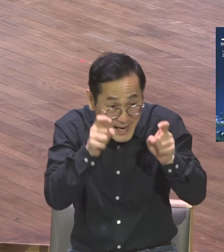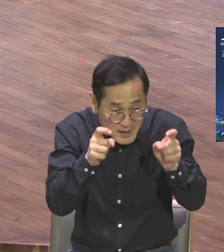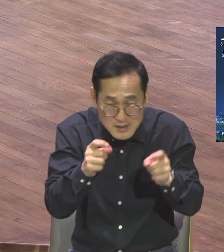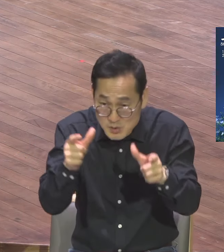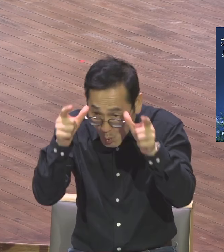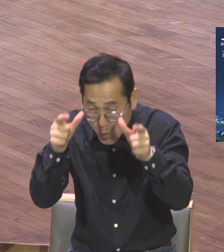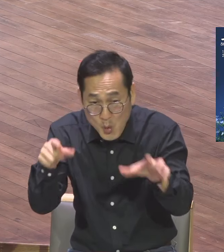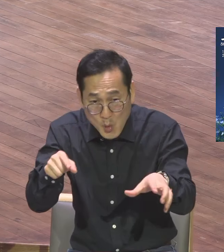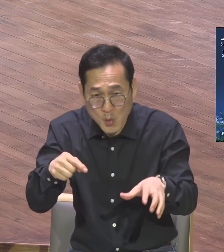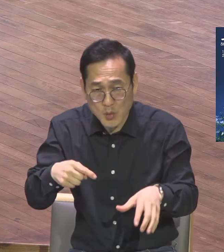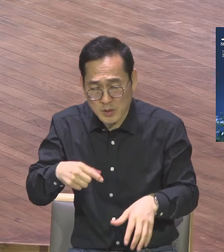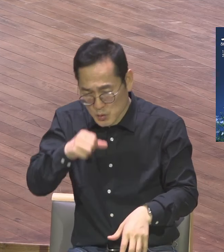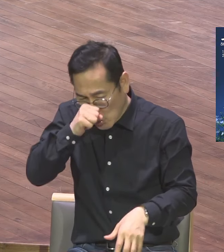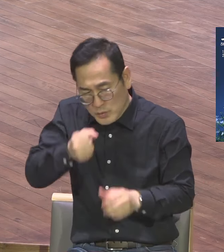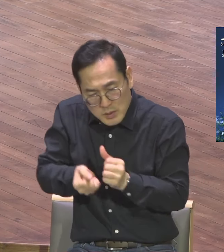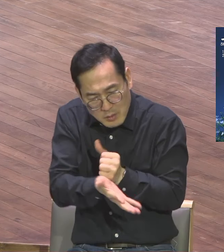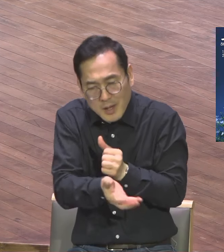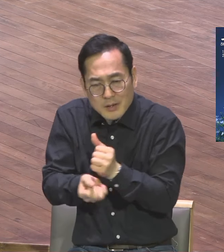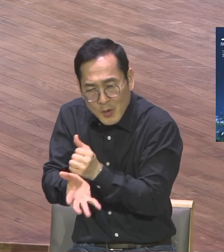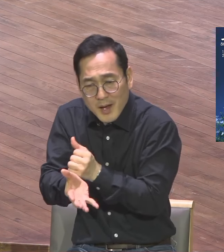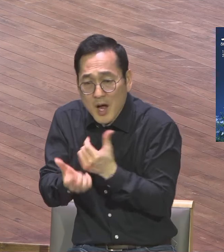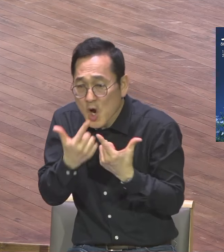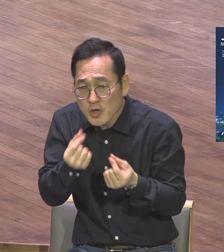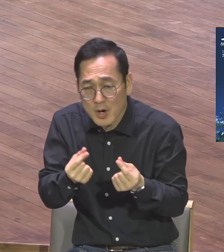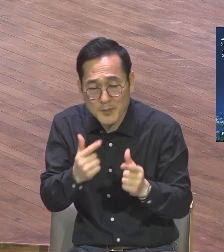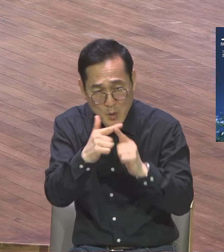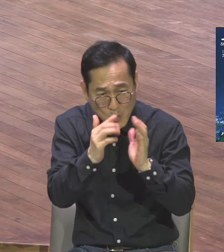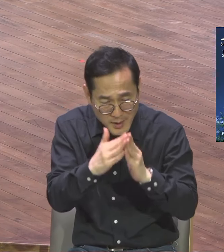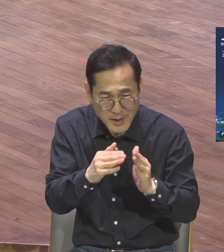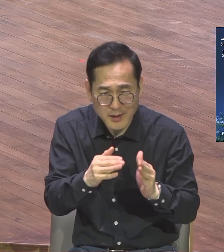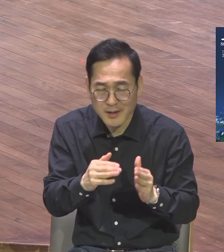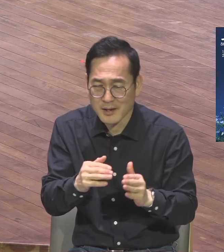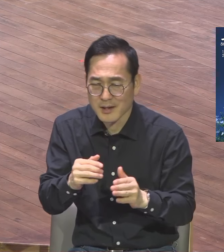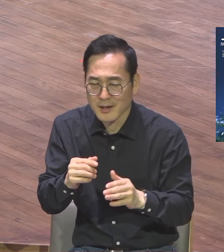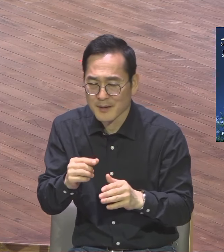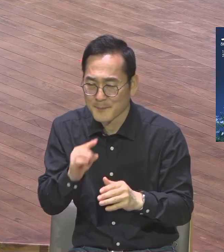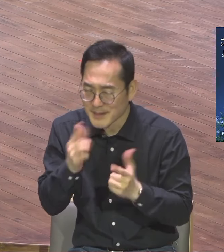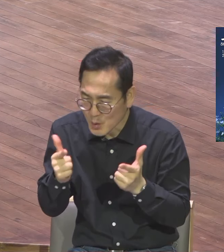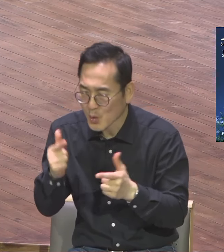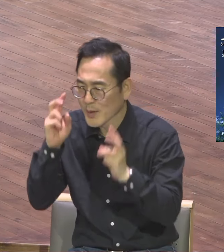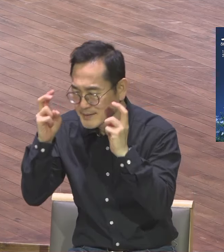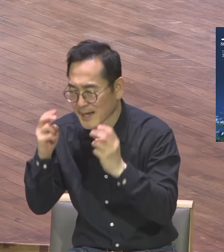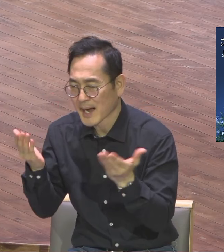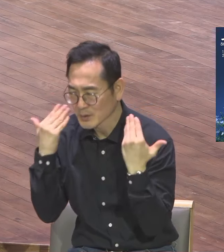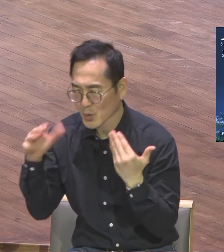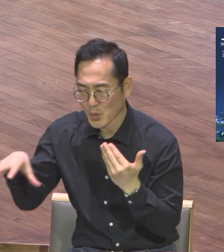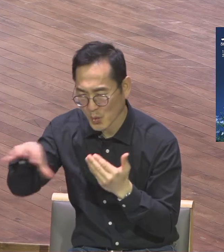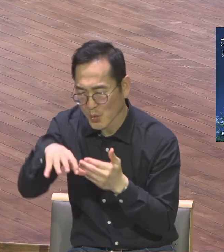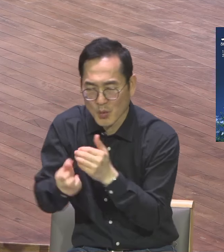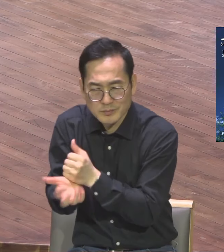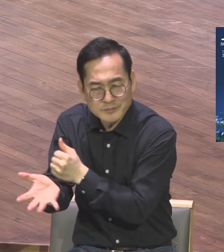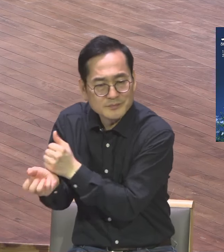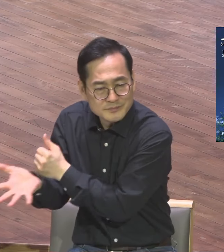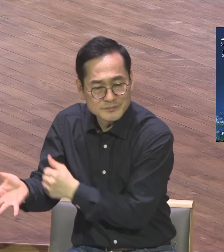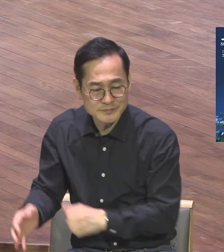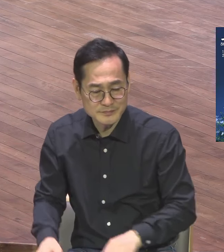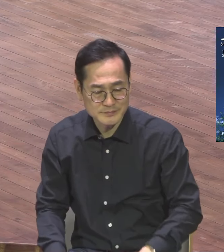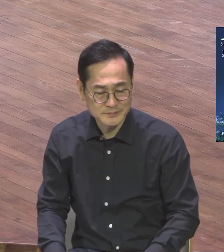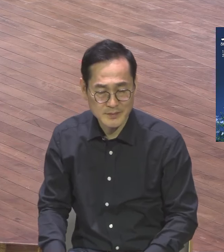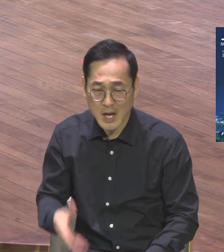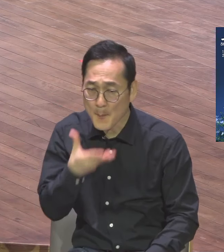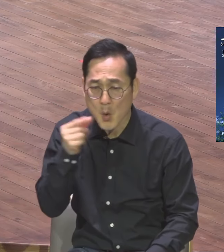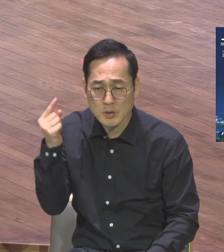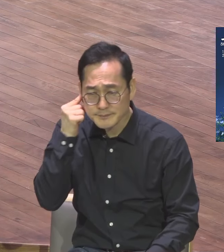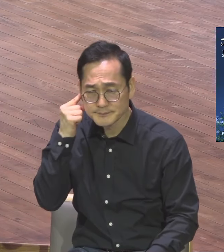빛을 발해야 되니까 로마서 16장에 중기자가 그랬습니다. 온 교회 식주인 그랬어요. 온 교회 식주인 될 정도로 복음